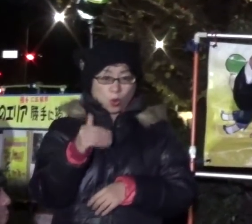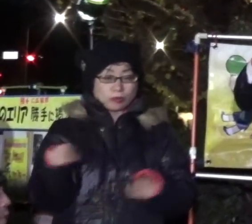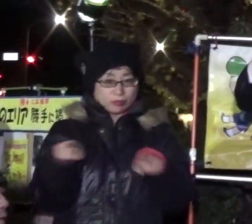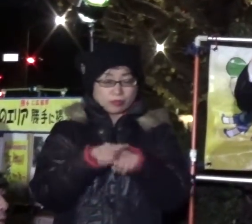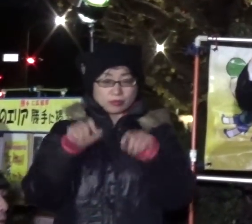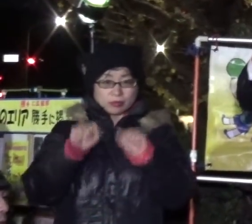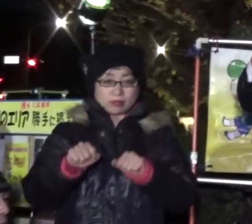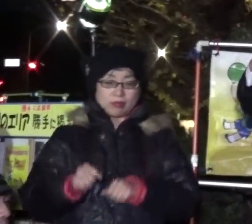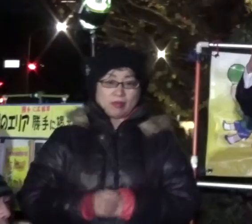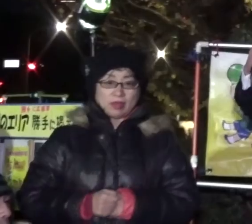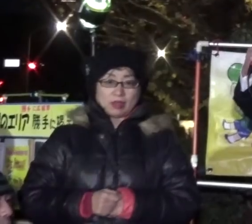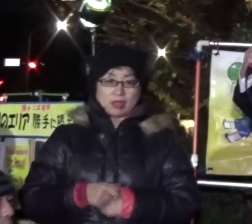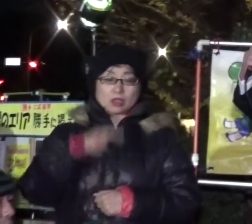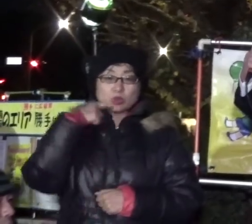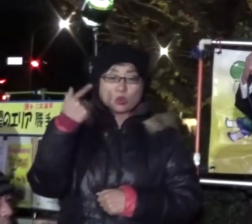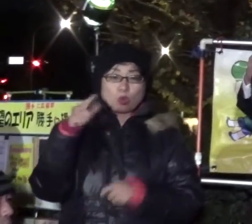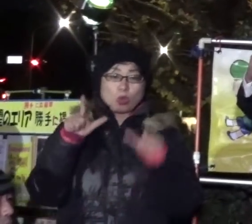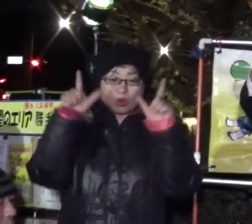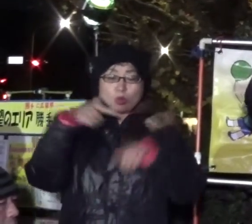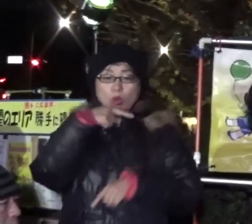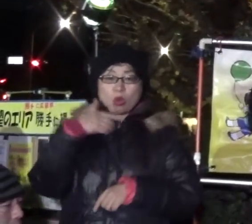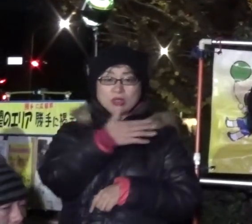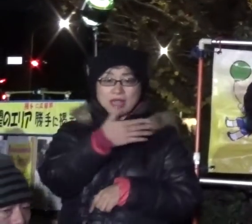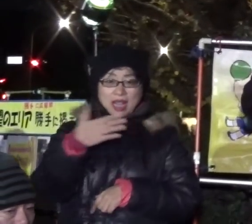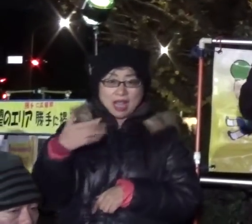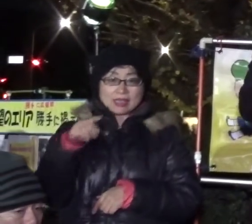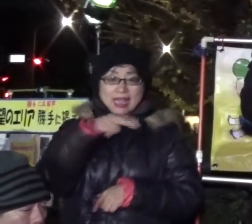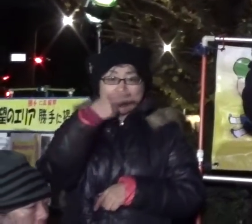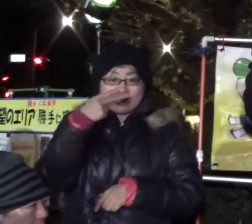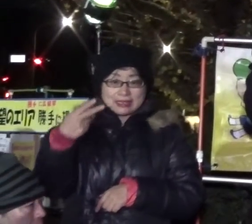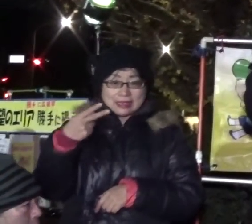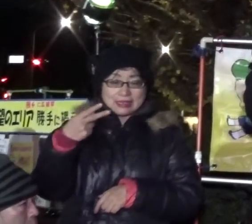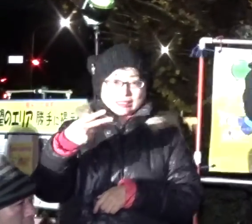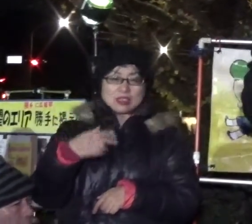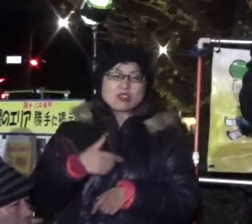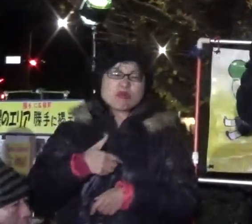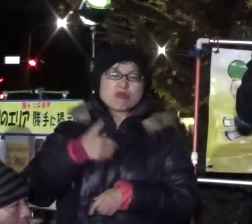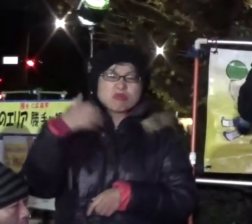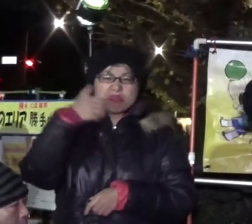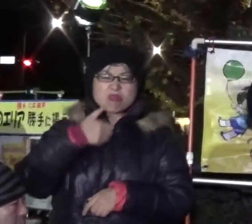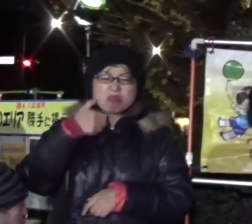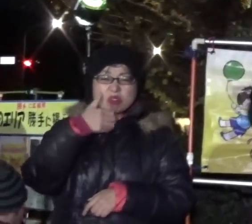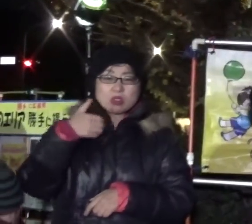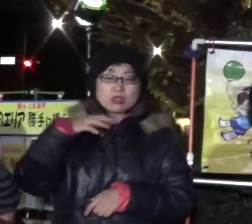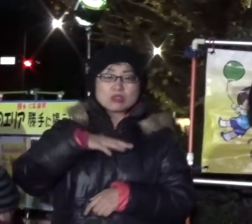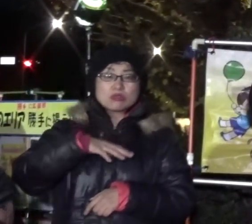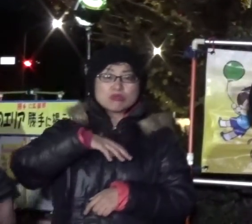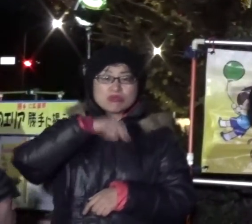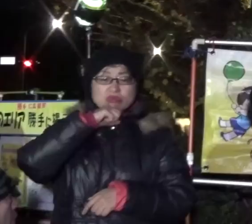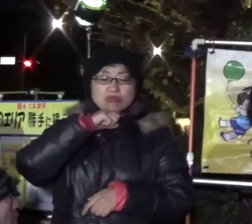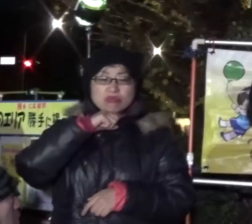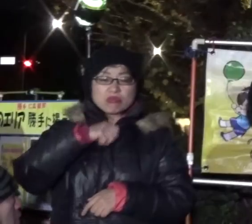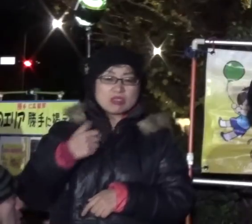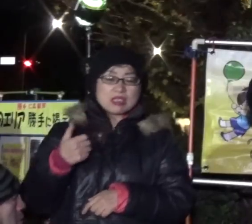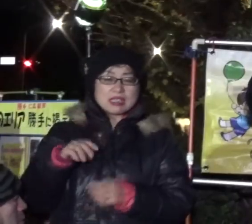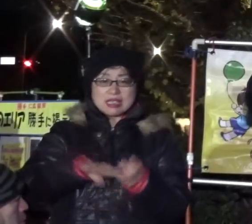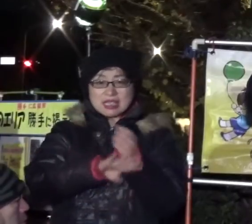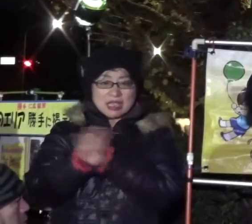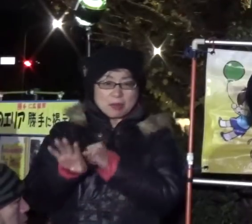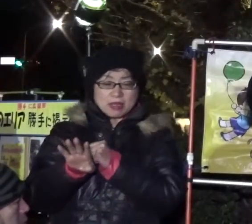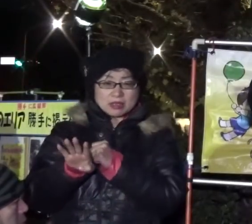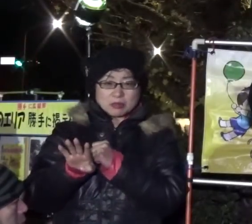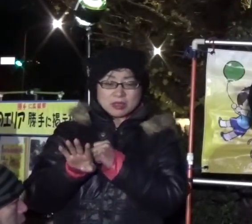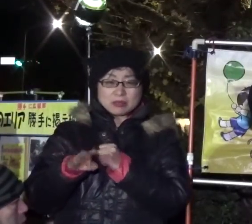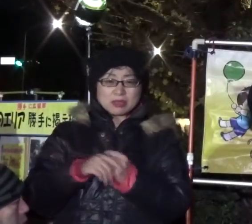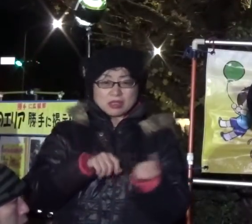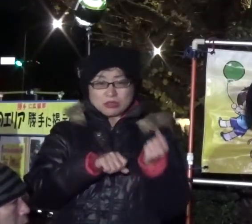発、築40年経った老朽原発まで動かそう、何なんですかこれは。